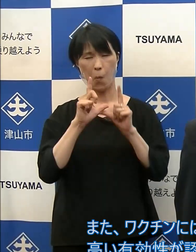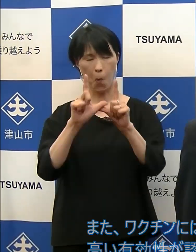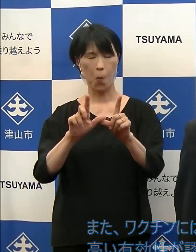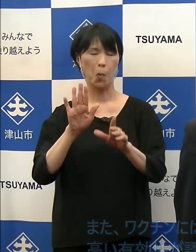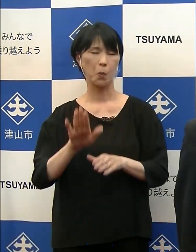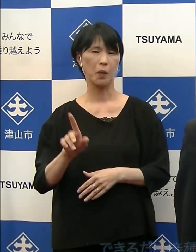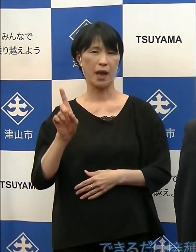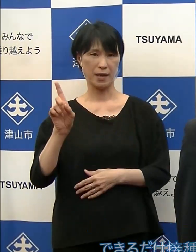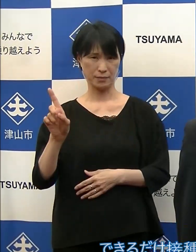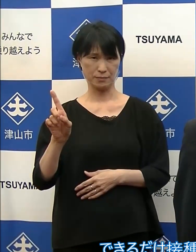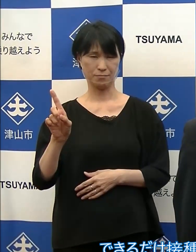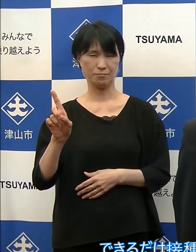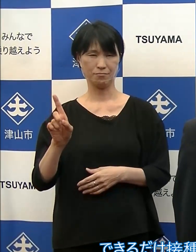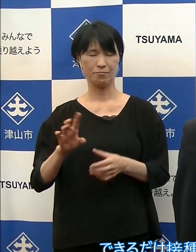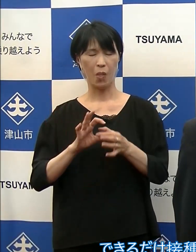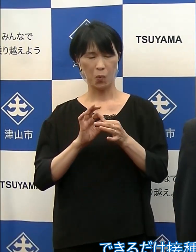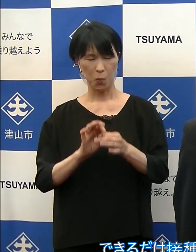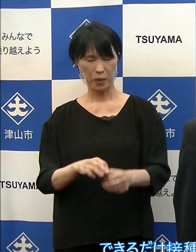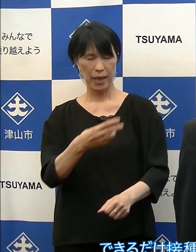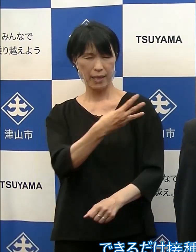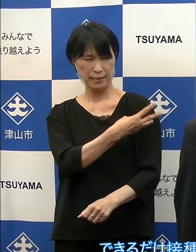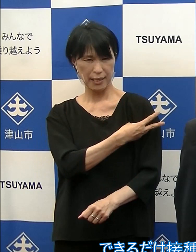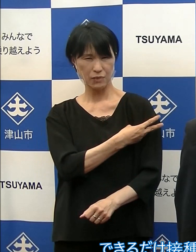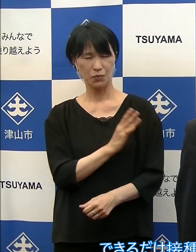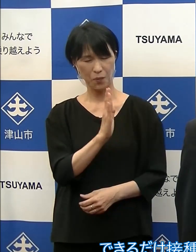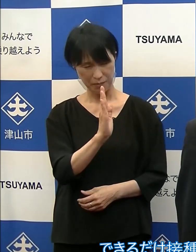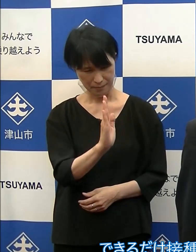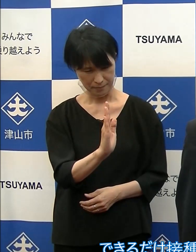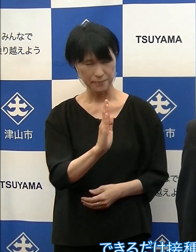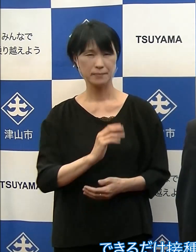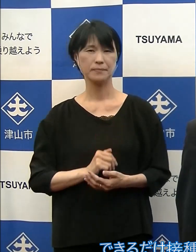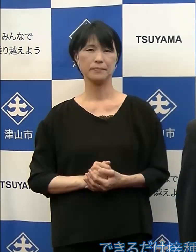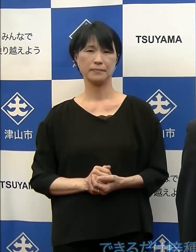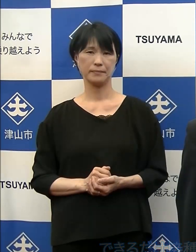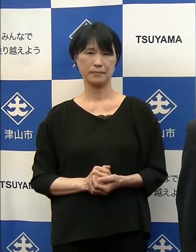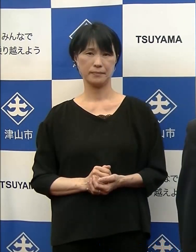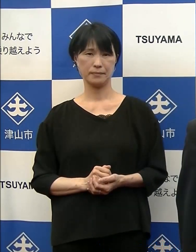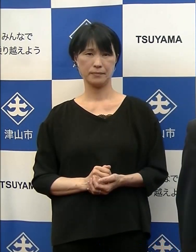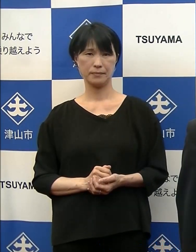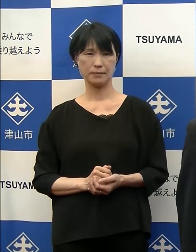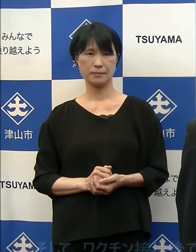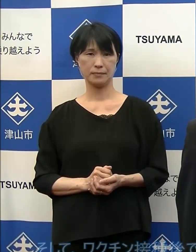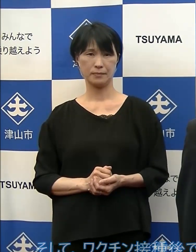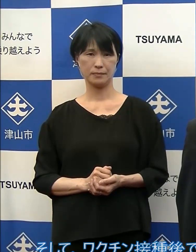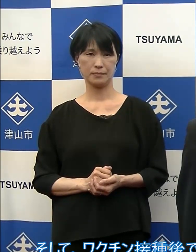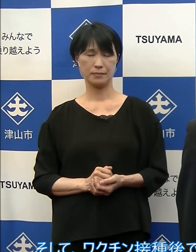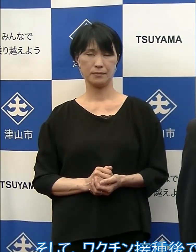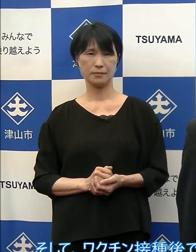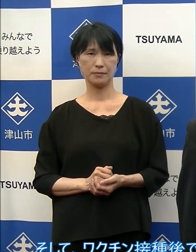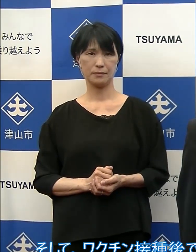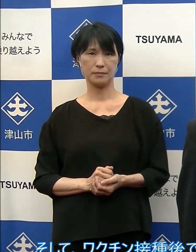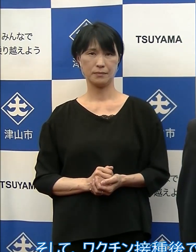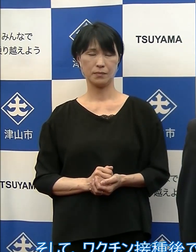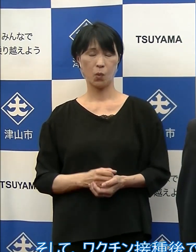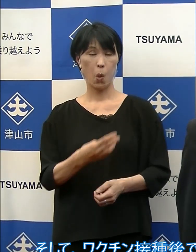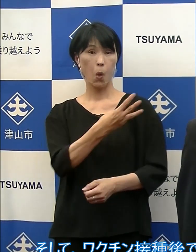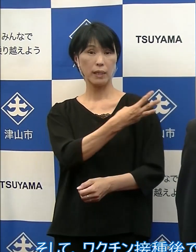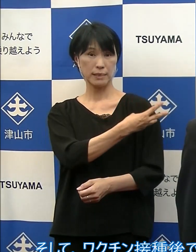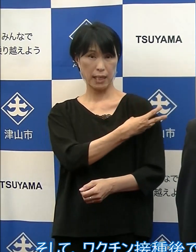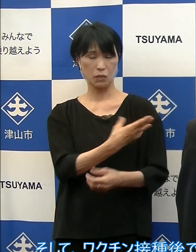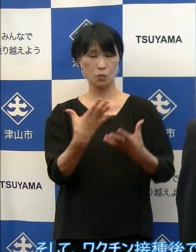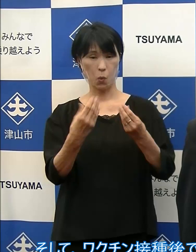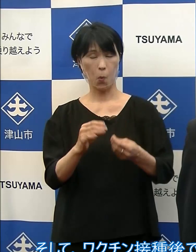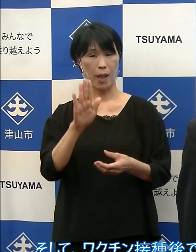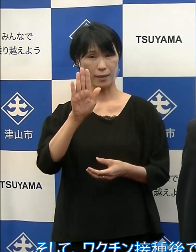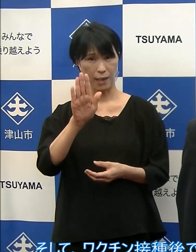ので、できるだけ接種いただくようお願いいたします。そしてワクチン接種後であ